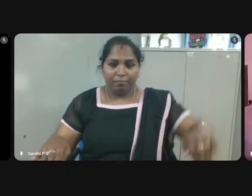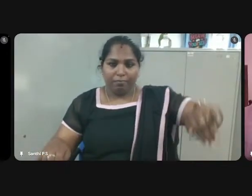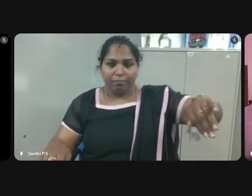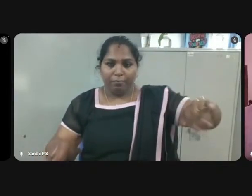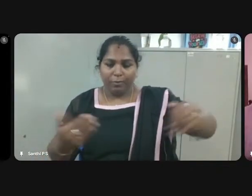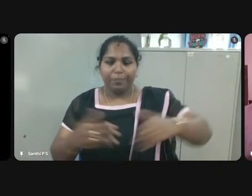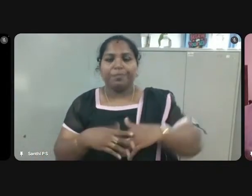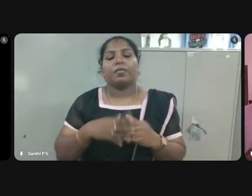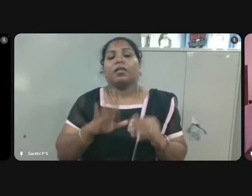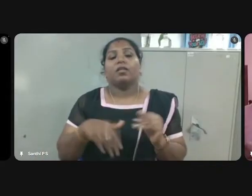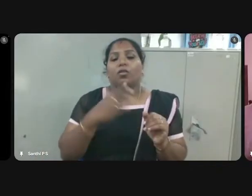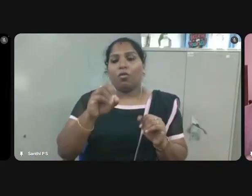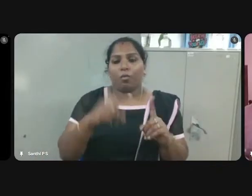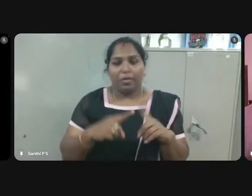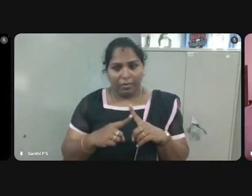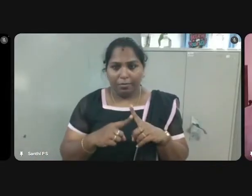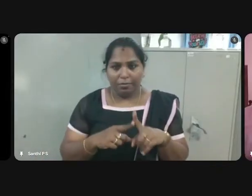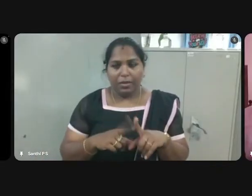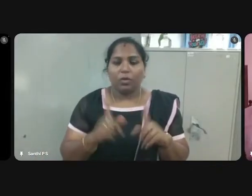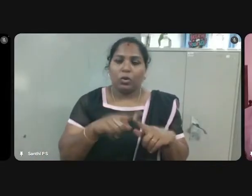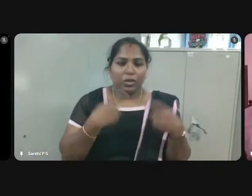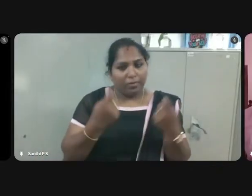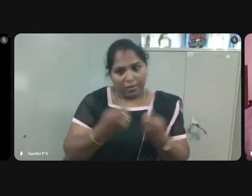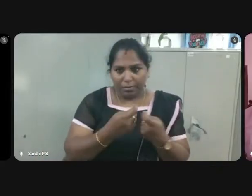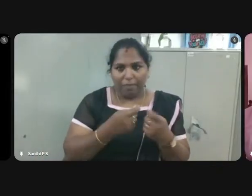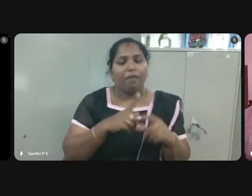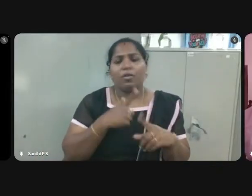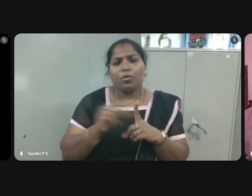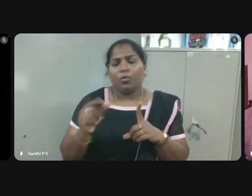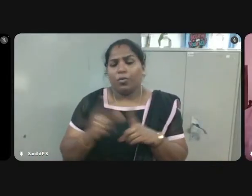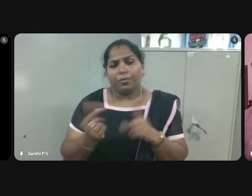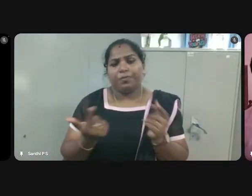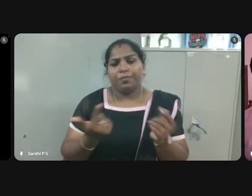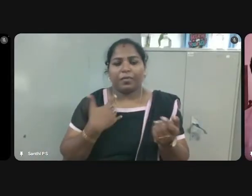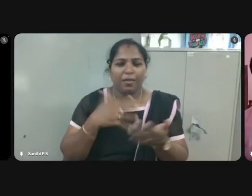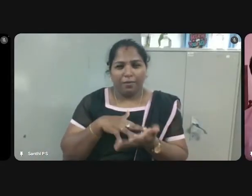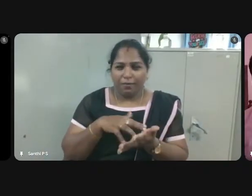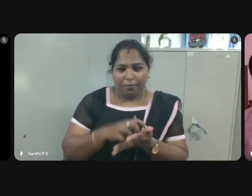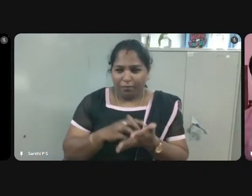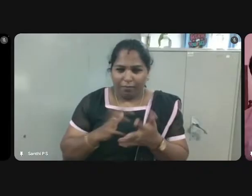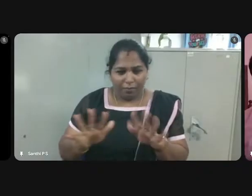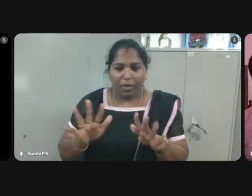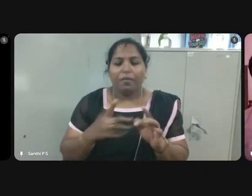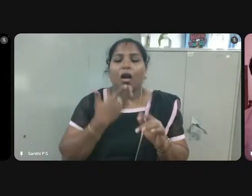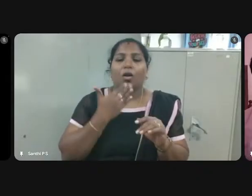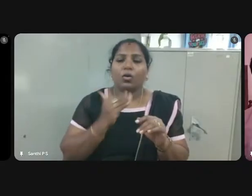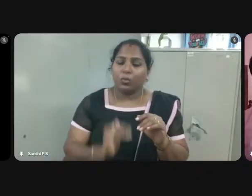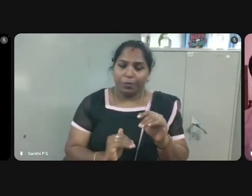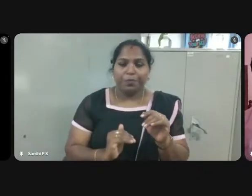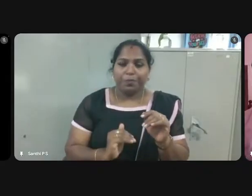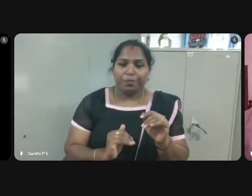ഒരു കൂട്ടം ആൾക്കാരുണ്ട്. അവർ ചെയ്യുന്നത് എന്താ വെച്ചാൽ, നമുക്ക് ഒരു ബലക്കുറവ് വന്ന കുട്ടിക്ക് ആ ബലക്കുറവ്